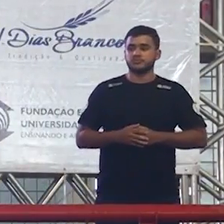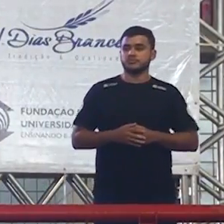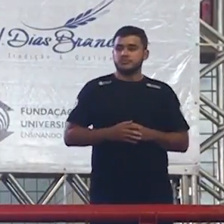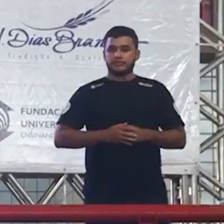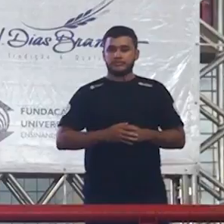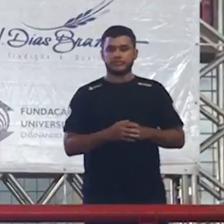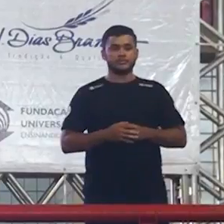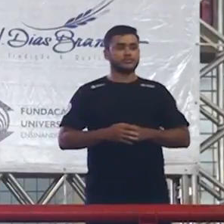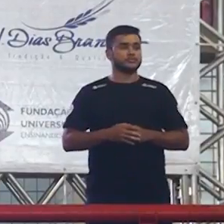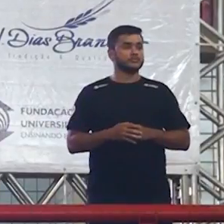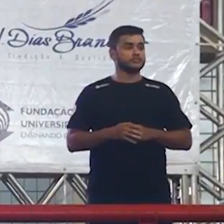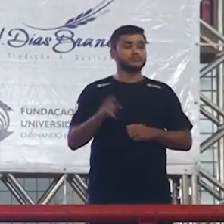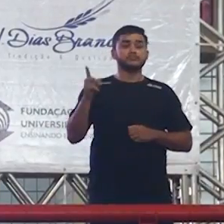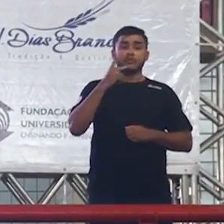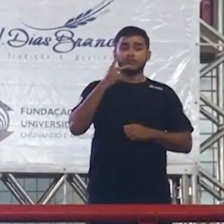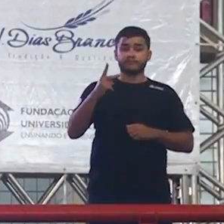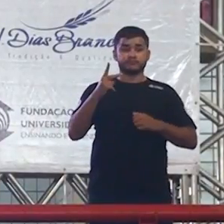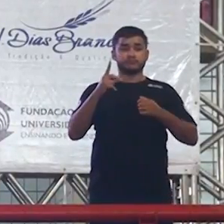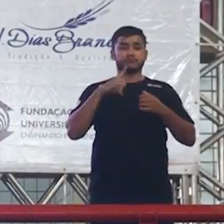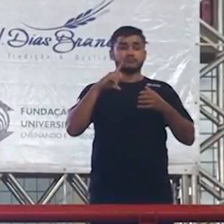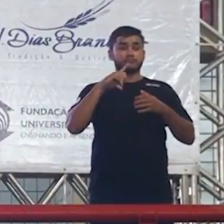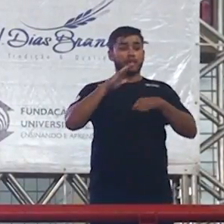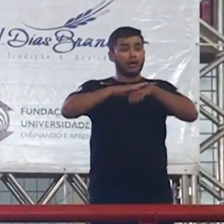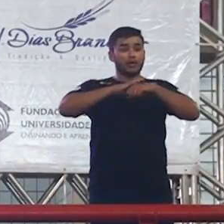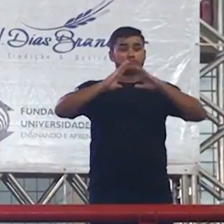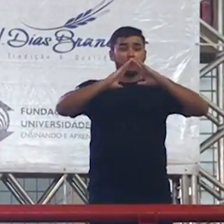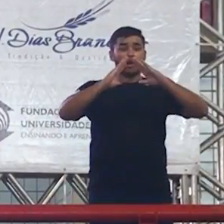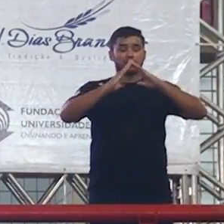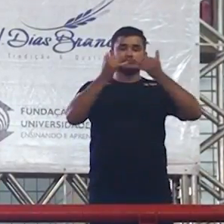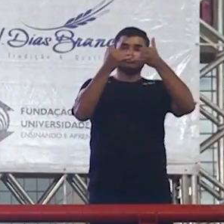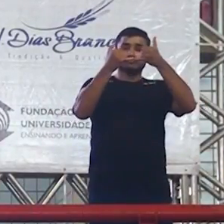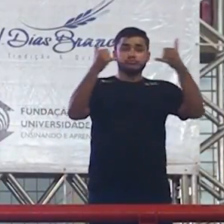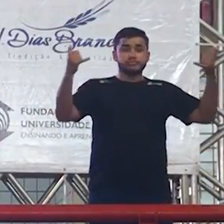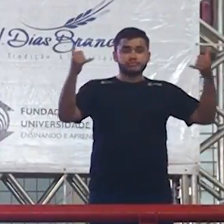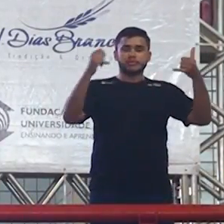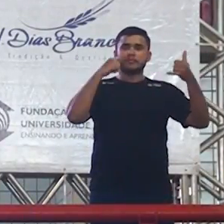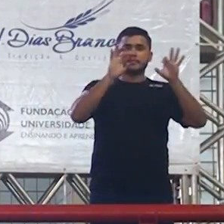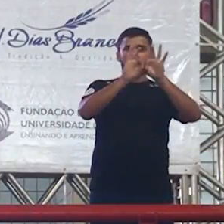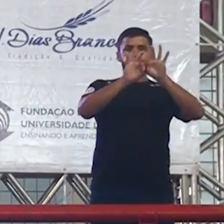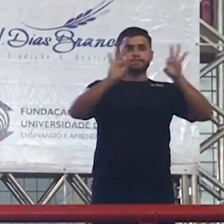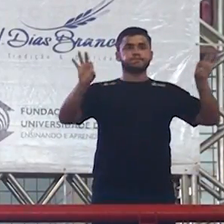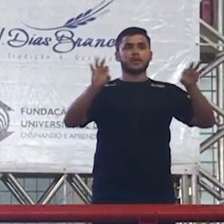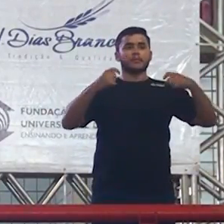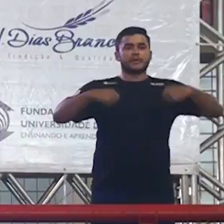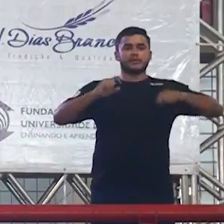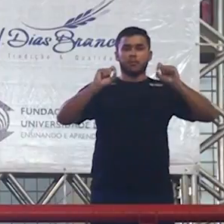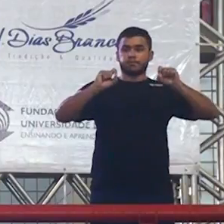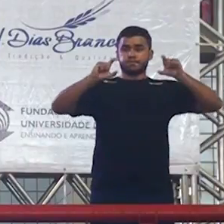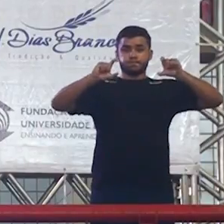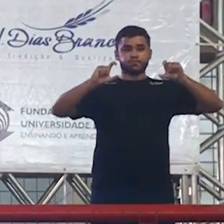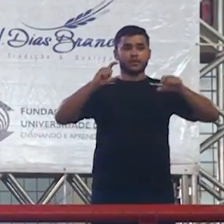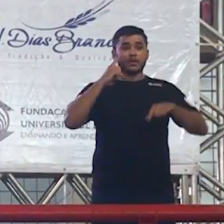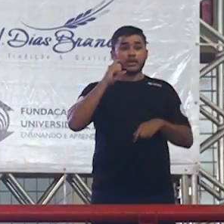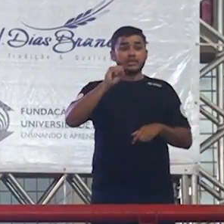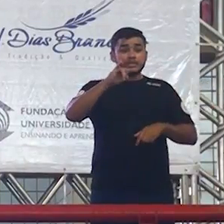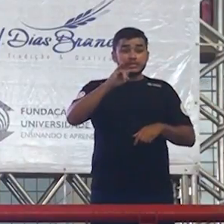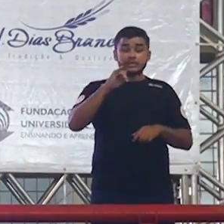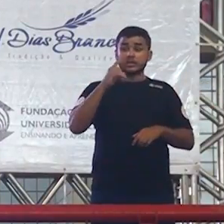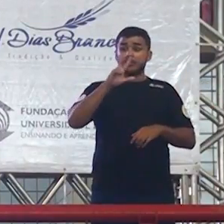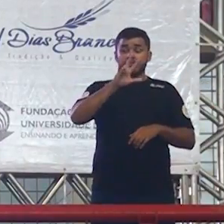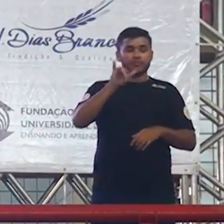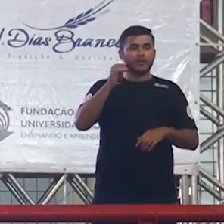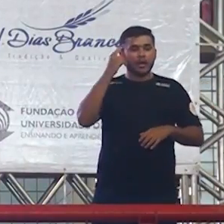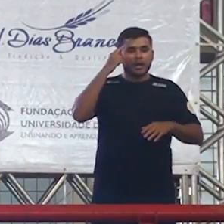A gente está aumentando a área. Aumentando a área, você diminui essa resistência. Você diminui a resistência para a